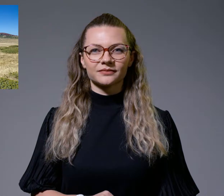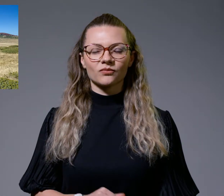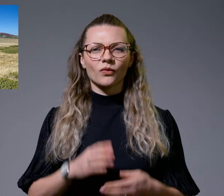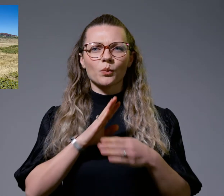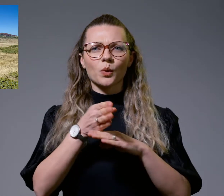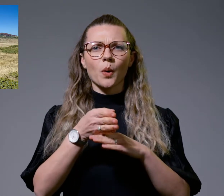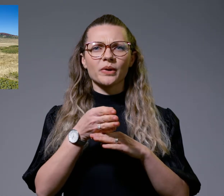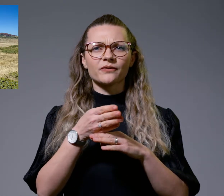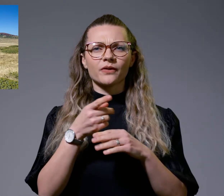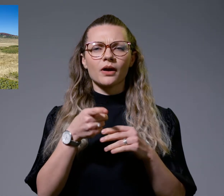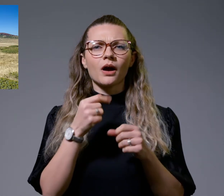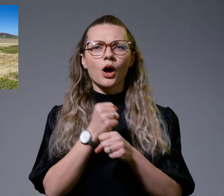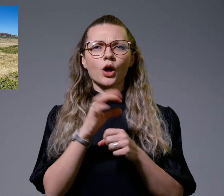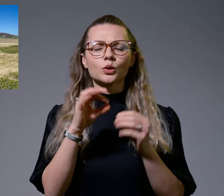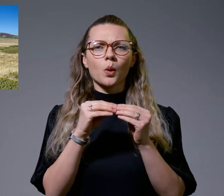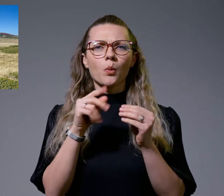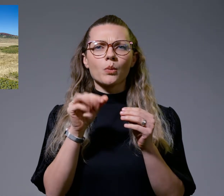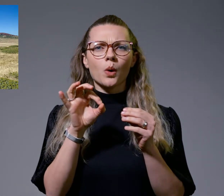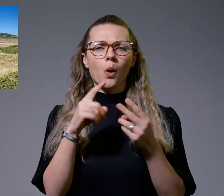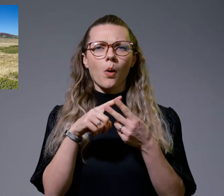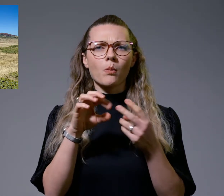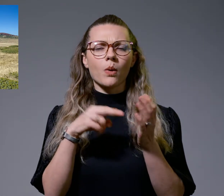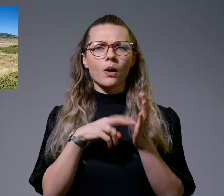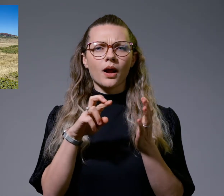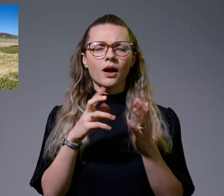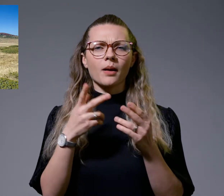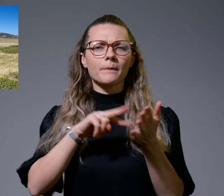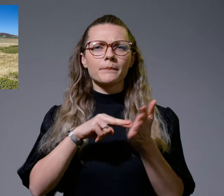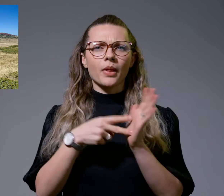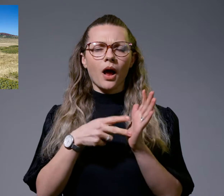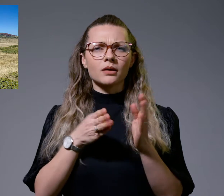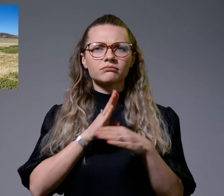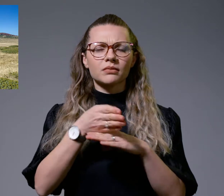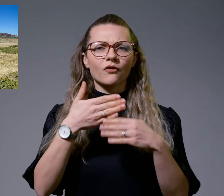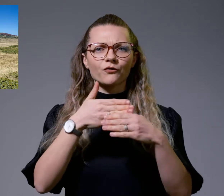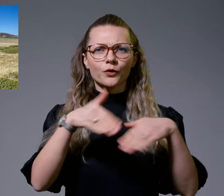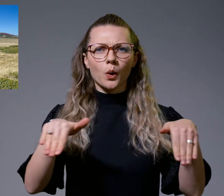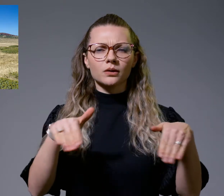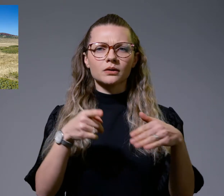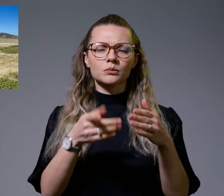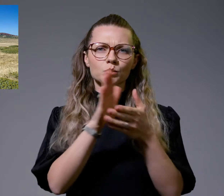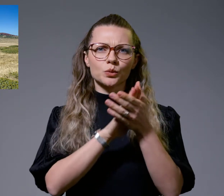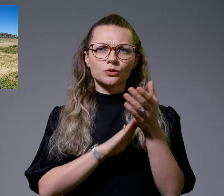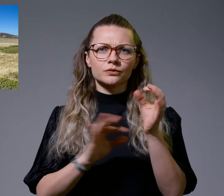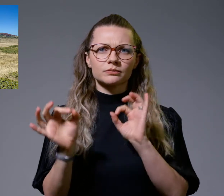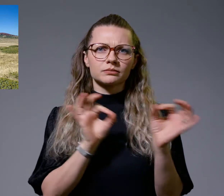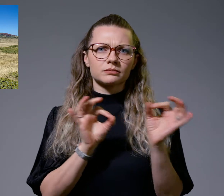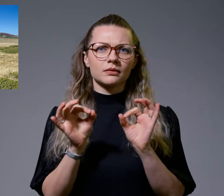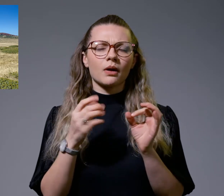Пробивот на Доброполе. Планот за пробивот на фронтот започнал да се подготвува уште во текот